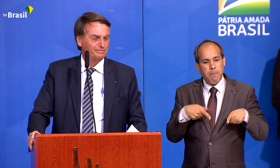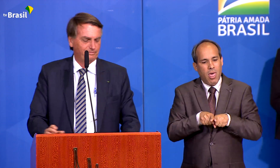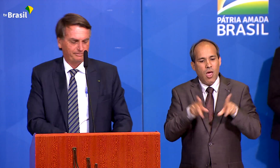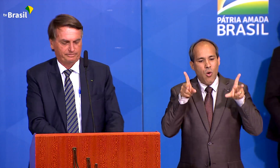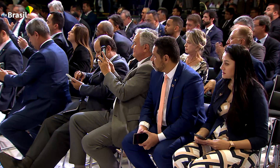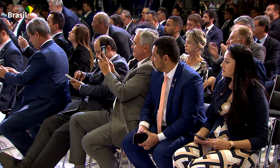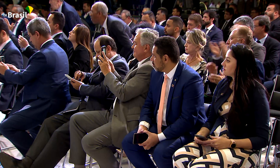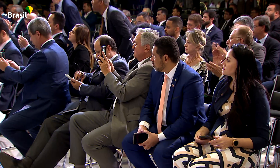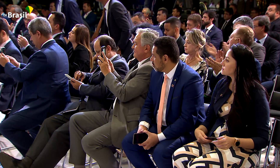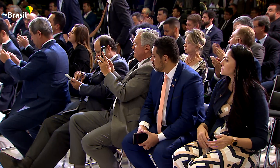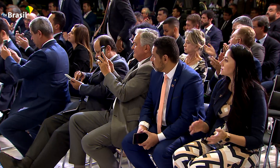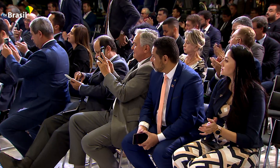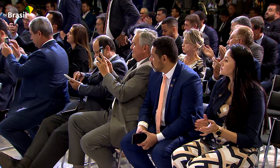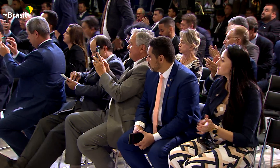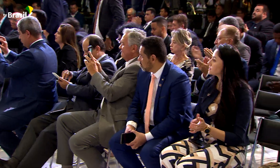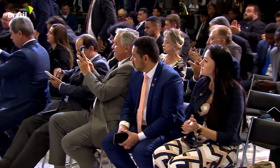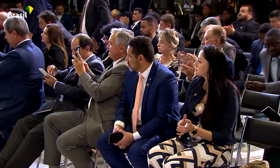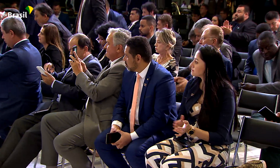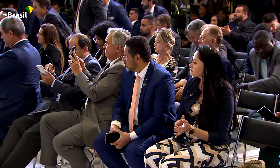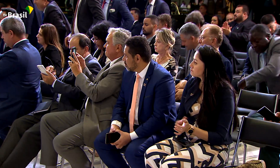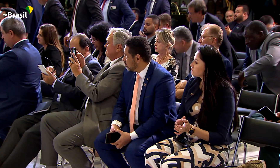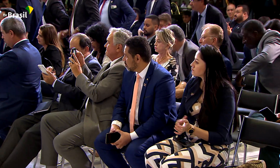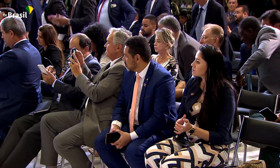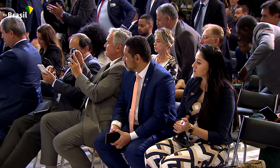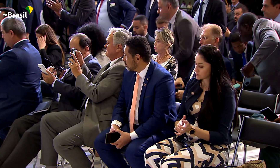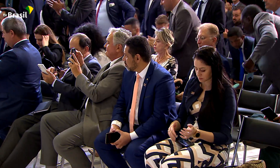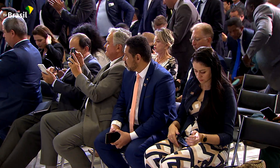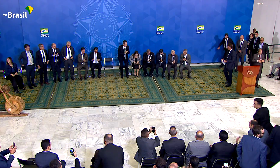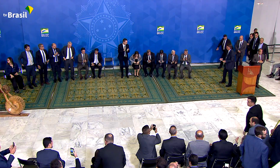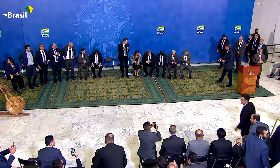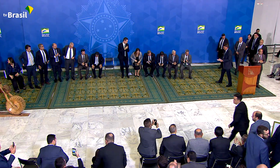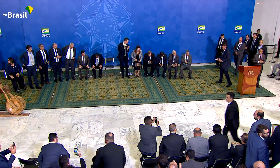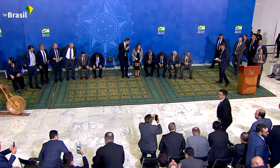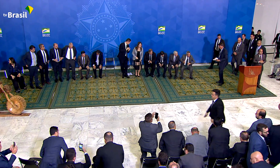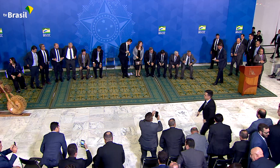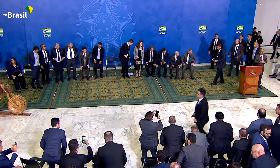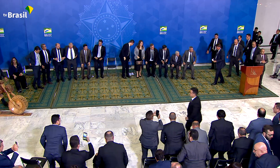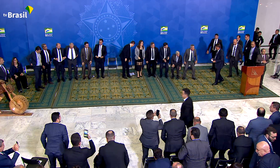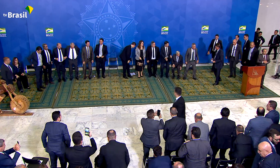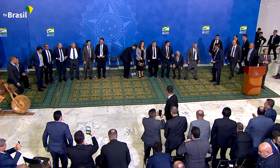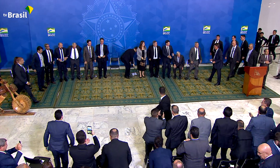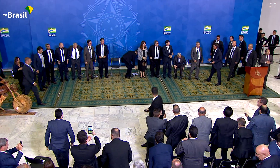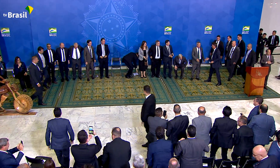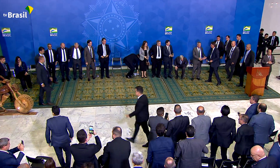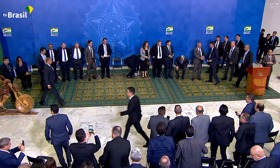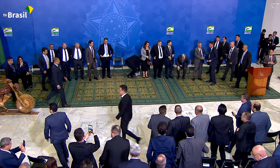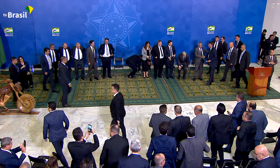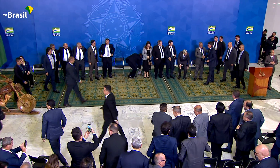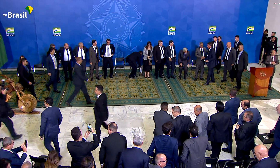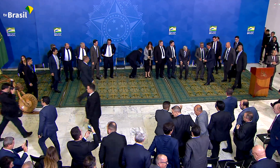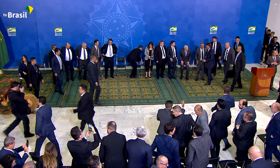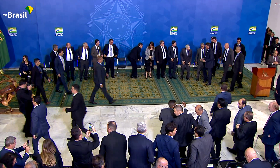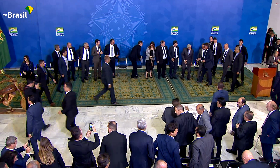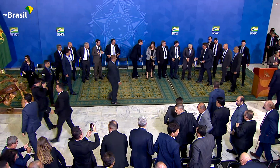obrigado por você é e está encerrado esse encontro